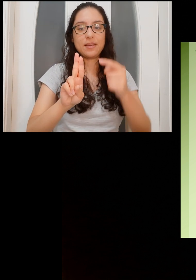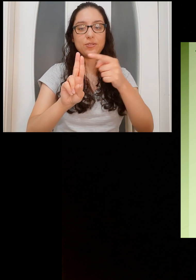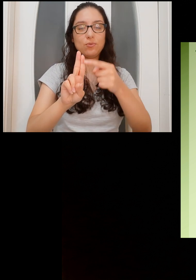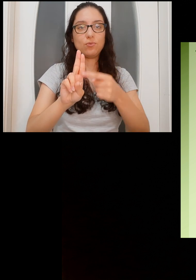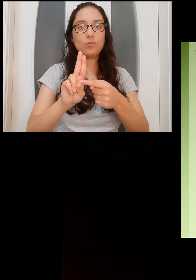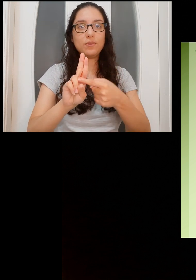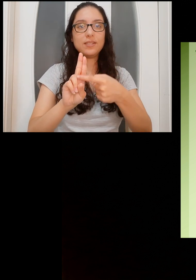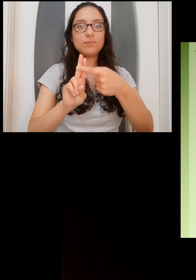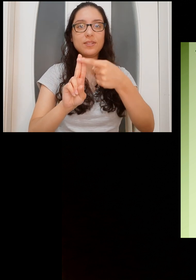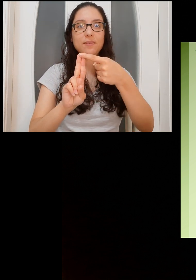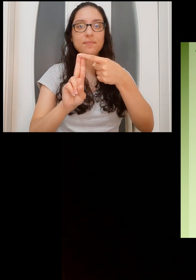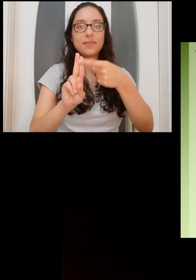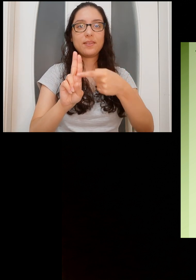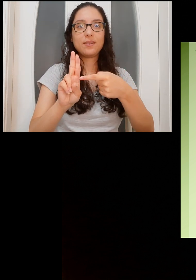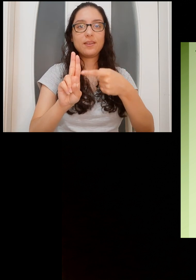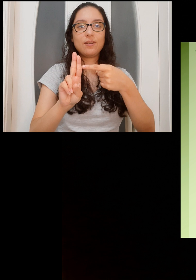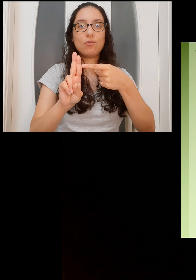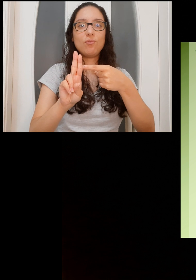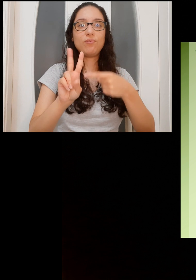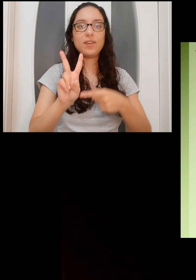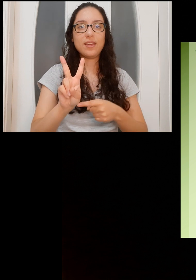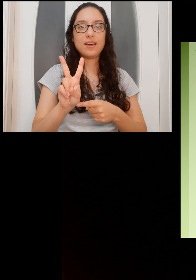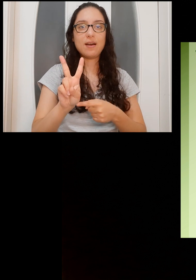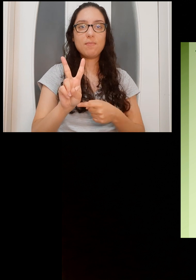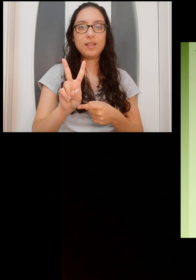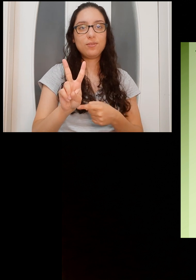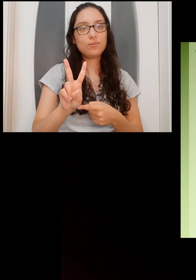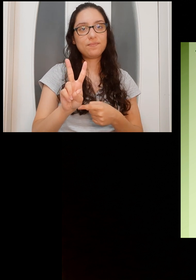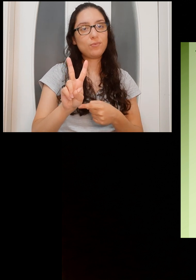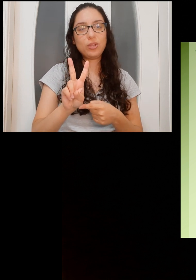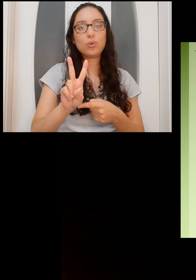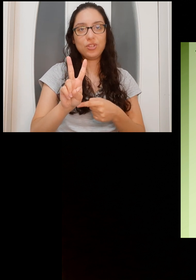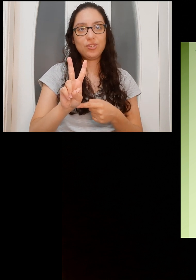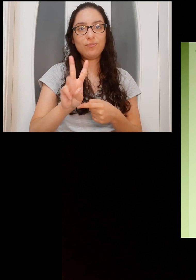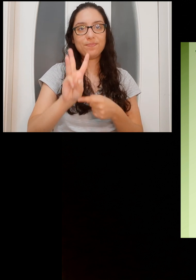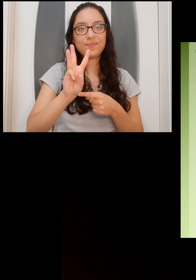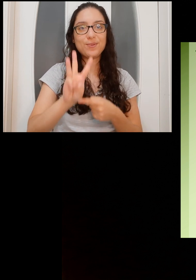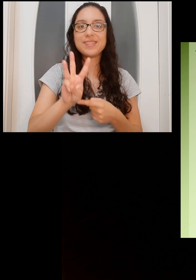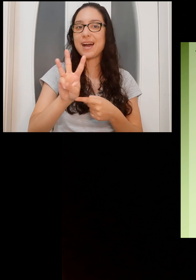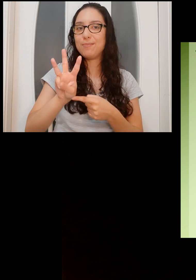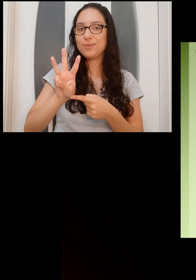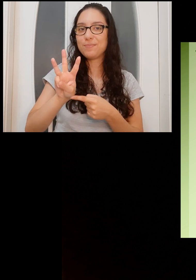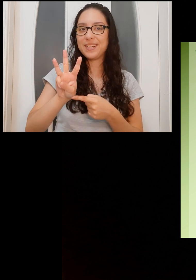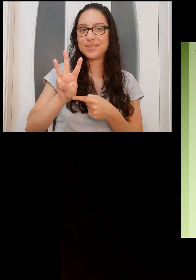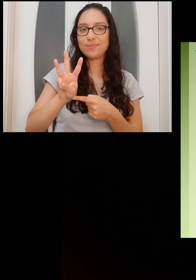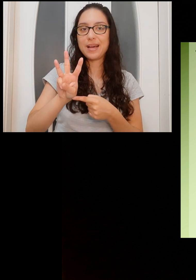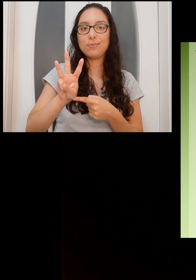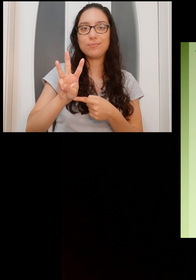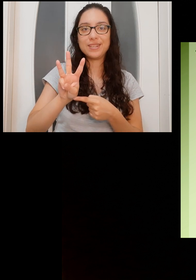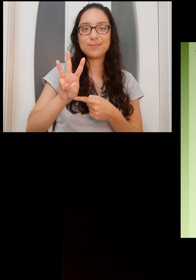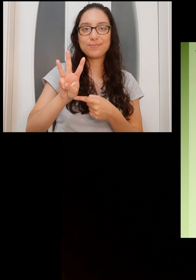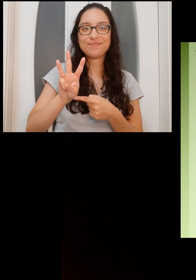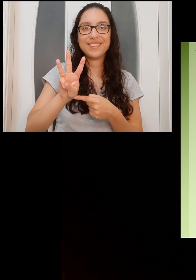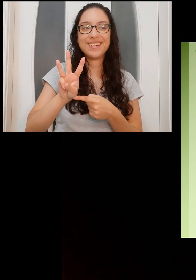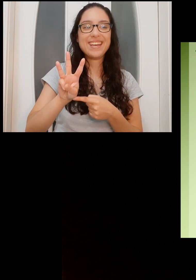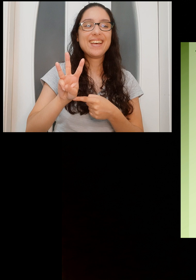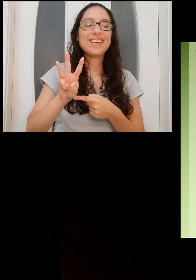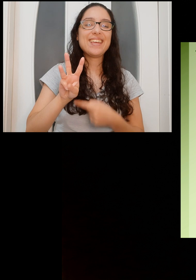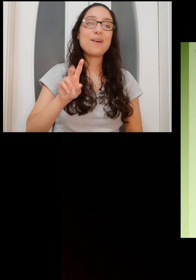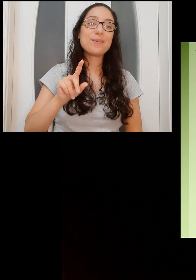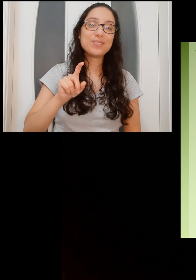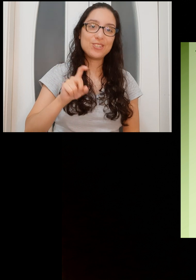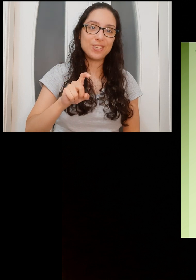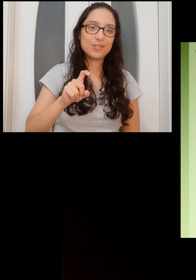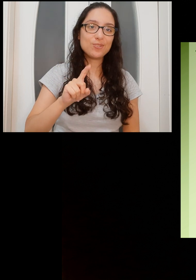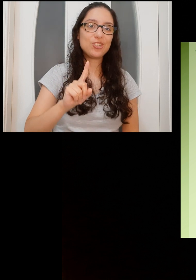assim, parece um U mesmo, né? O V abrindo, muito intuitivo. O W parece um W mesmo.